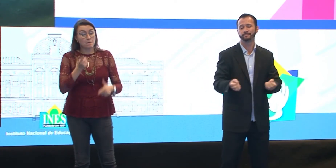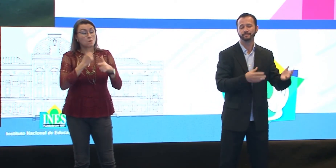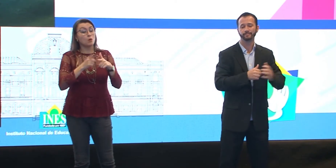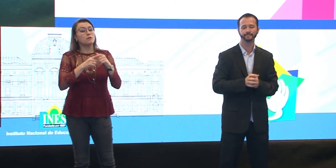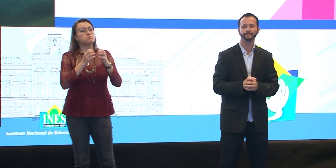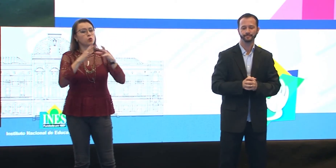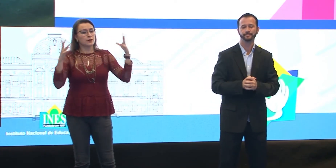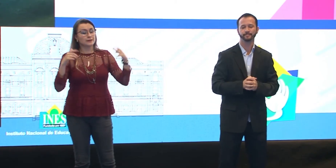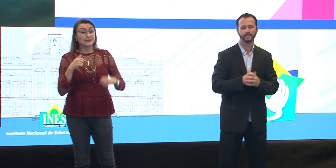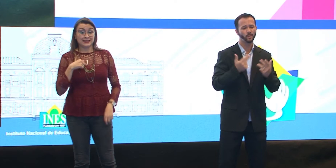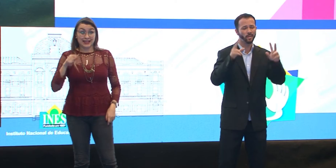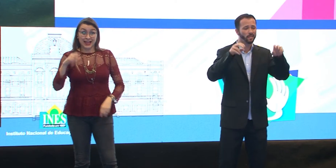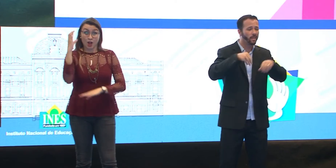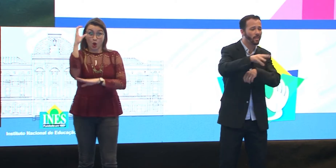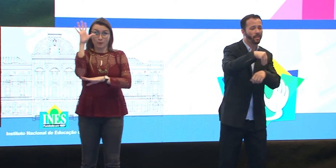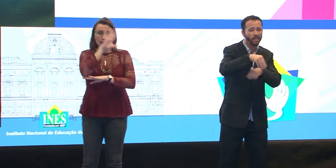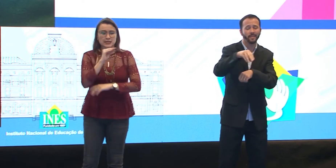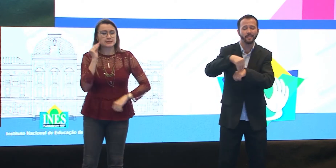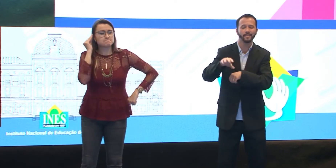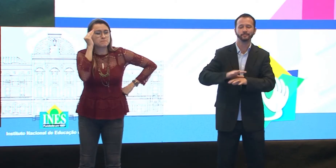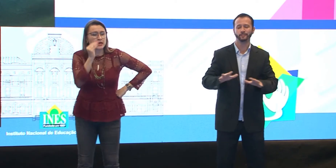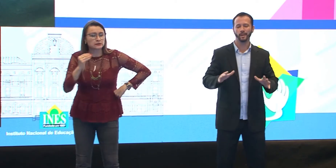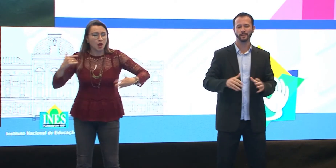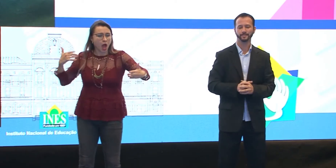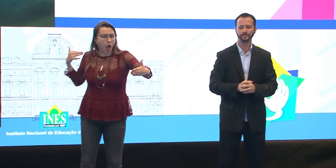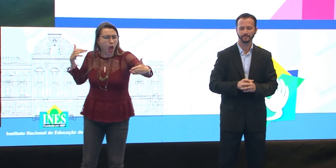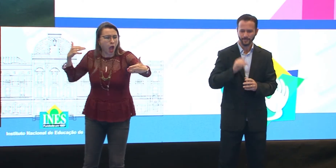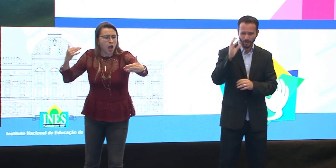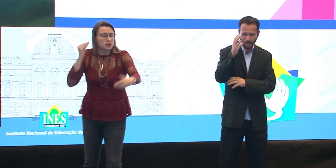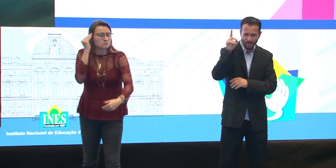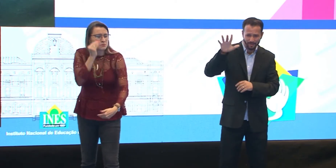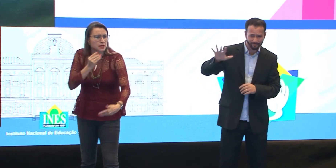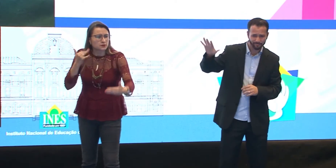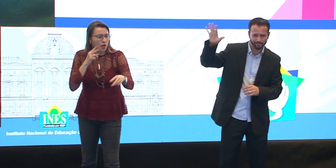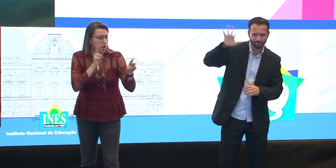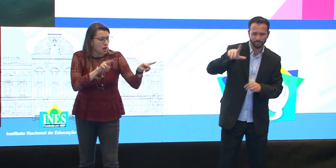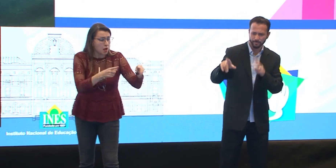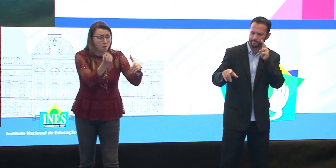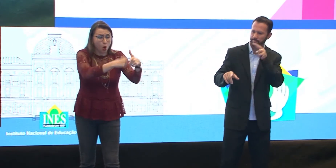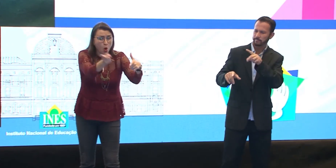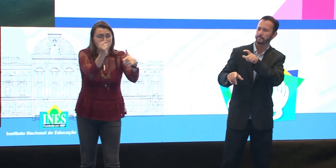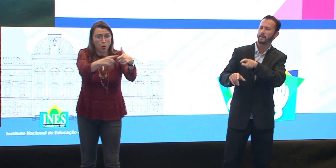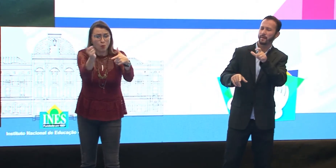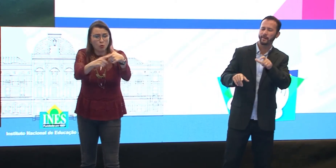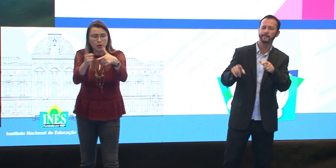são executadas na educação de surdos.